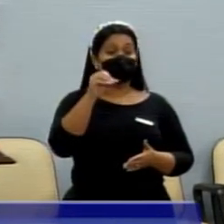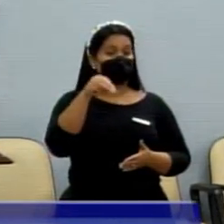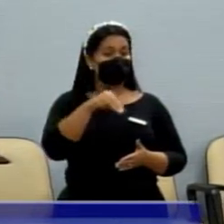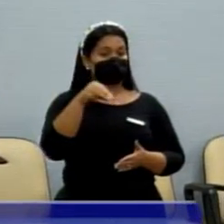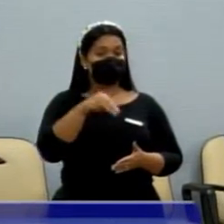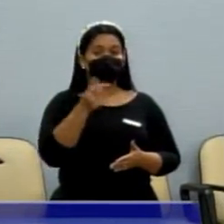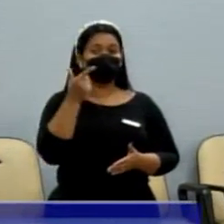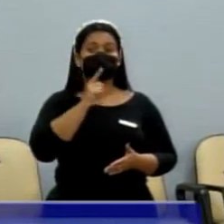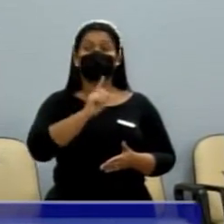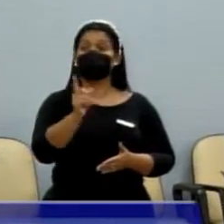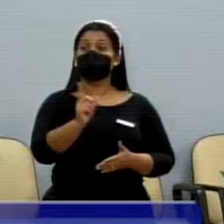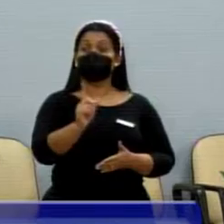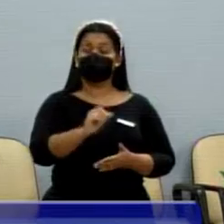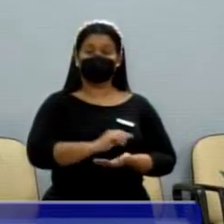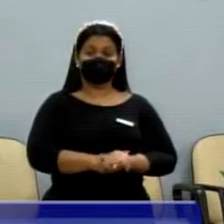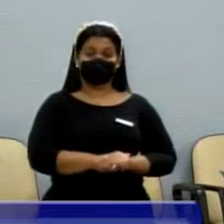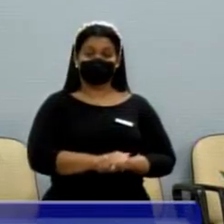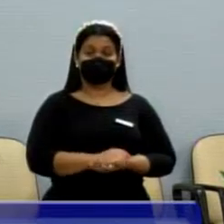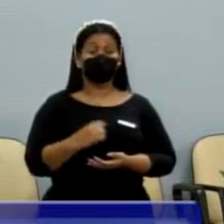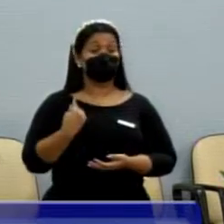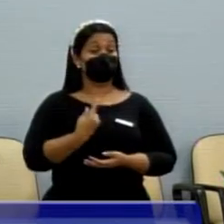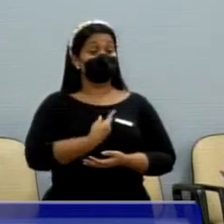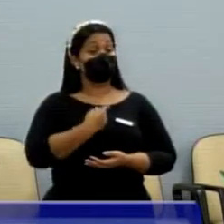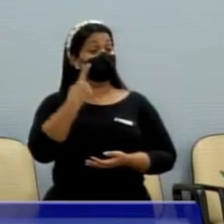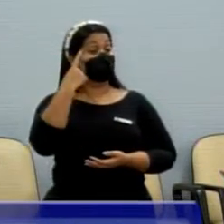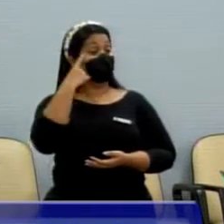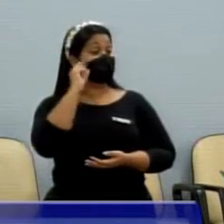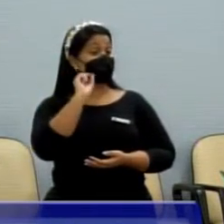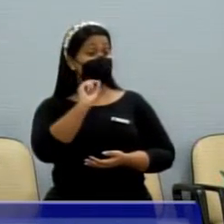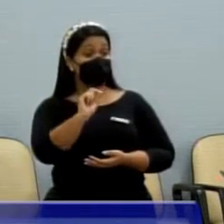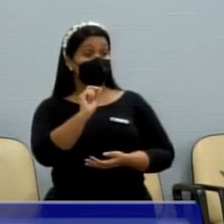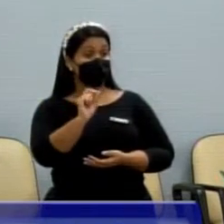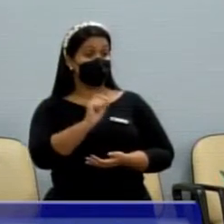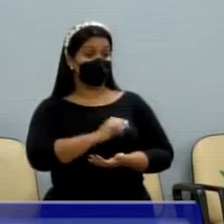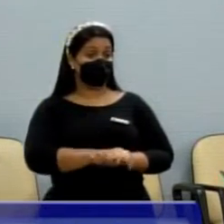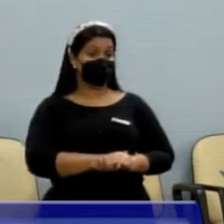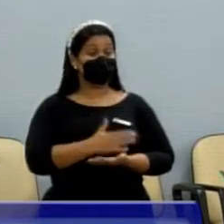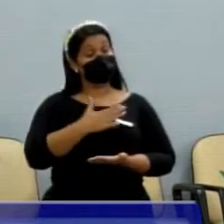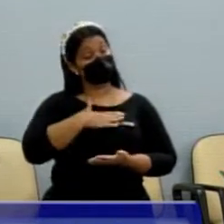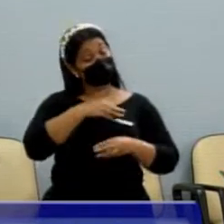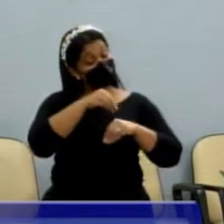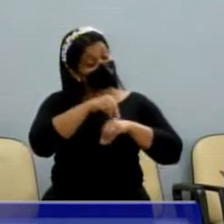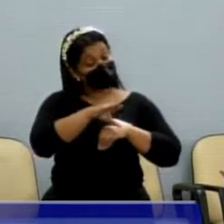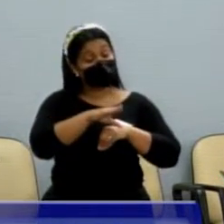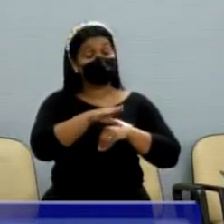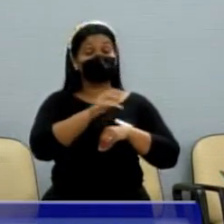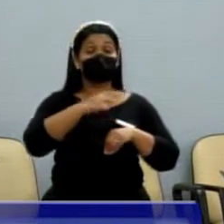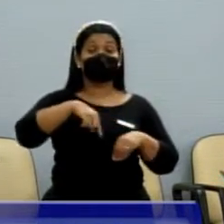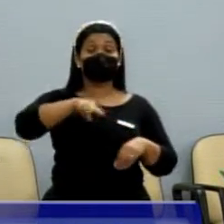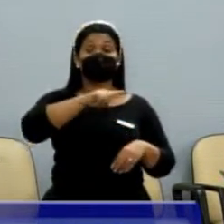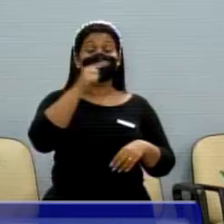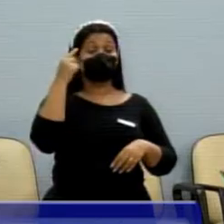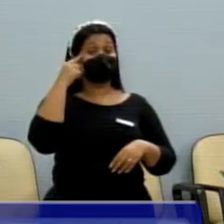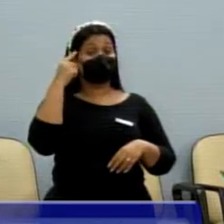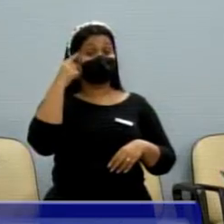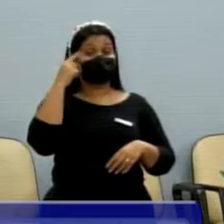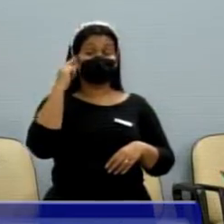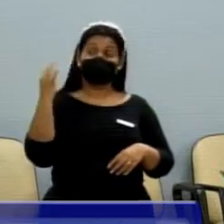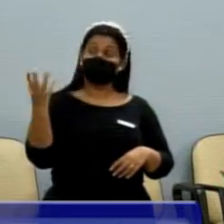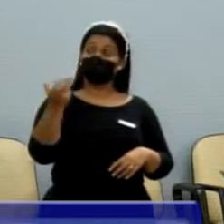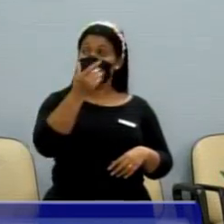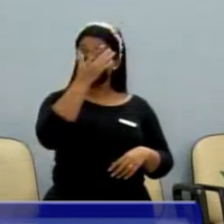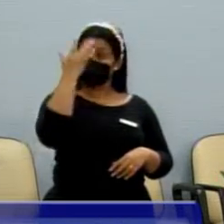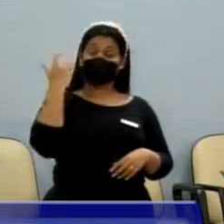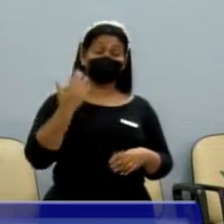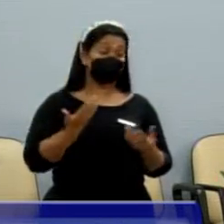hora do presidente não consegui nós podemos pensar e fica aqui uma sugestão para gente pensar mas tem que ser coletivo